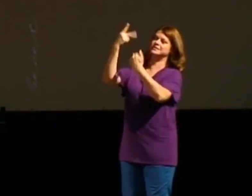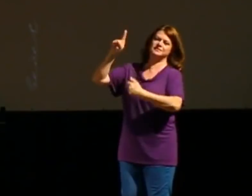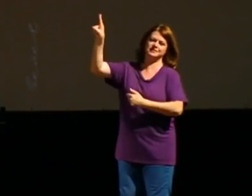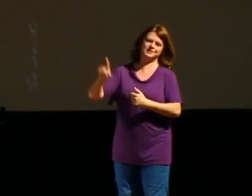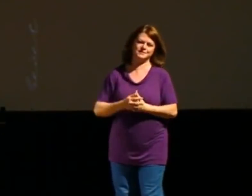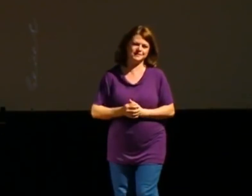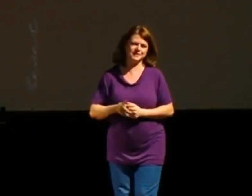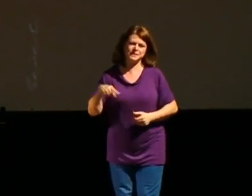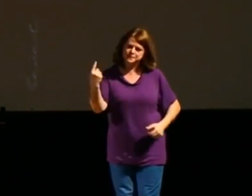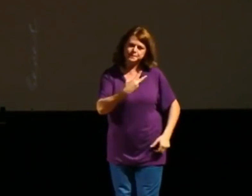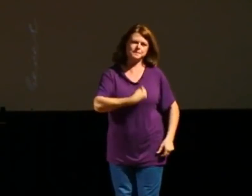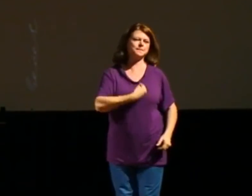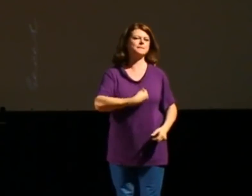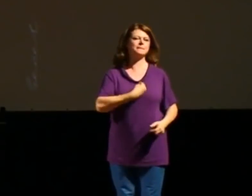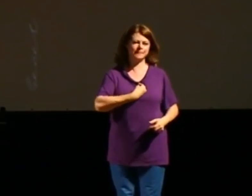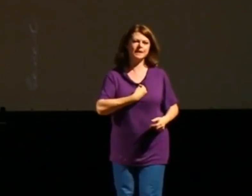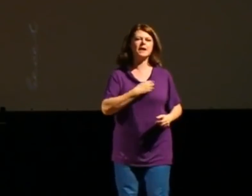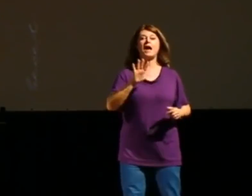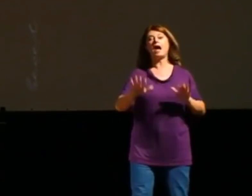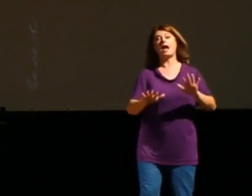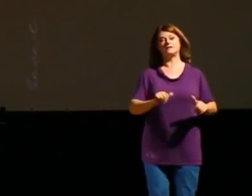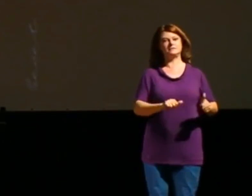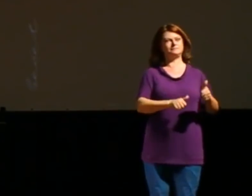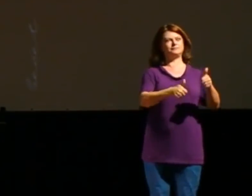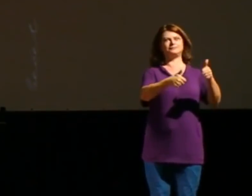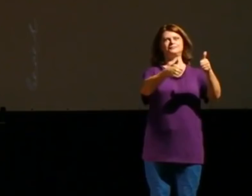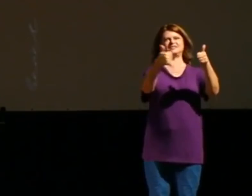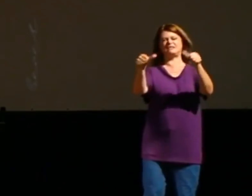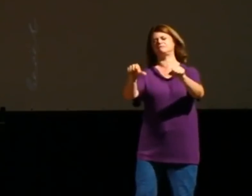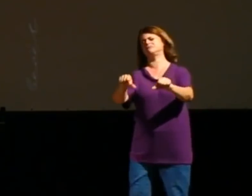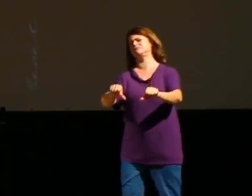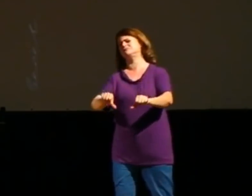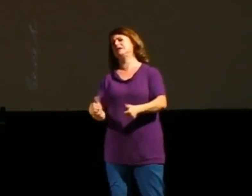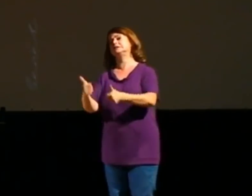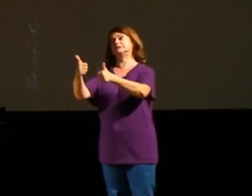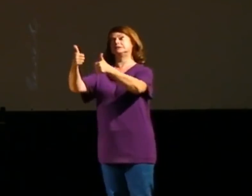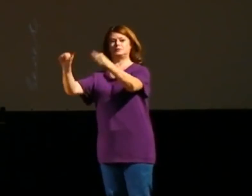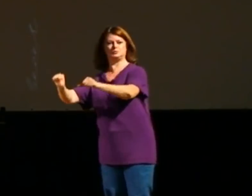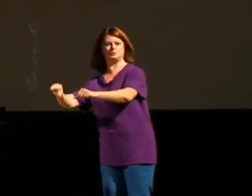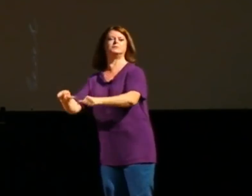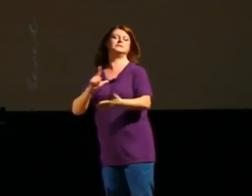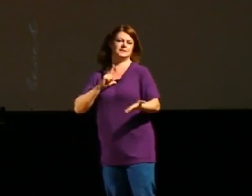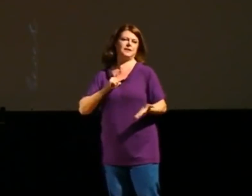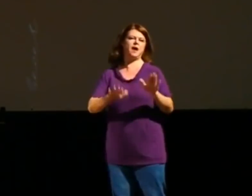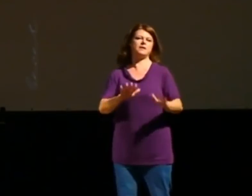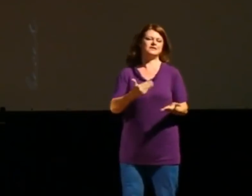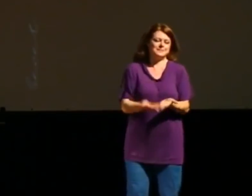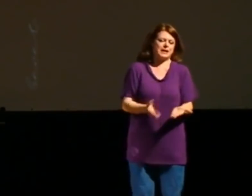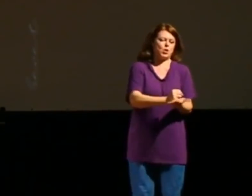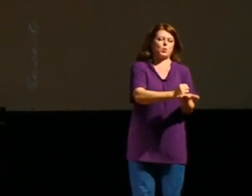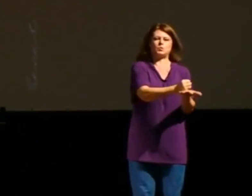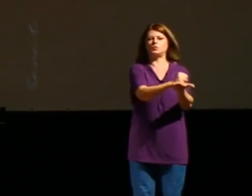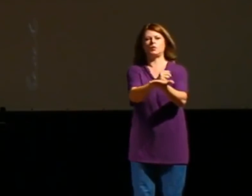nossa vida, ela é cheia de altos e baixos. Existem situações que a gente tem governo e tem controle, e tem outras